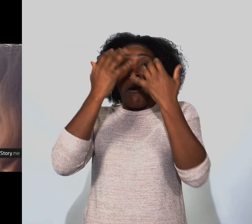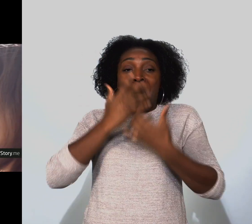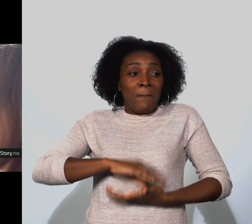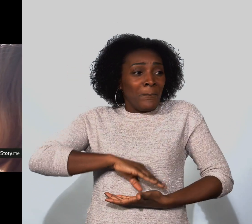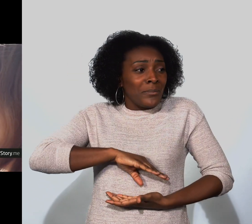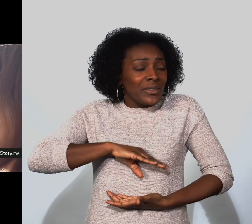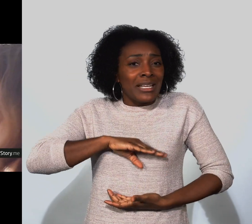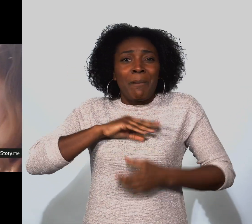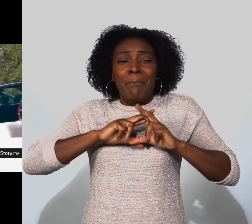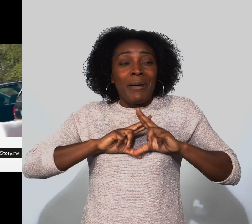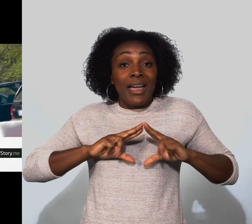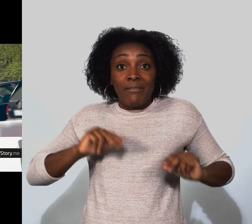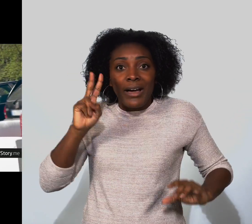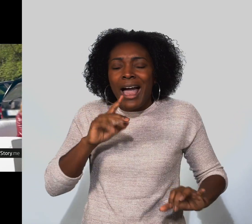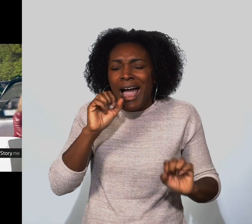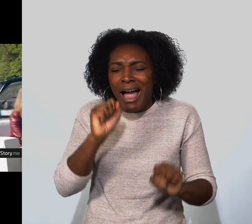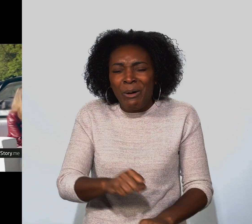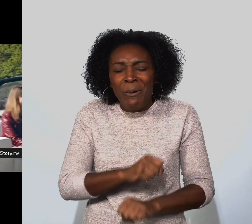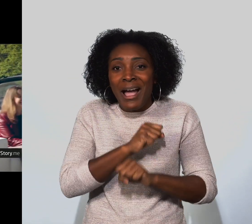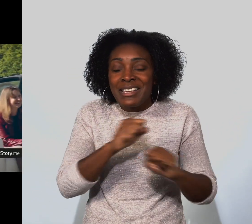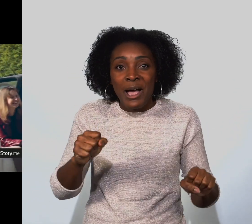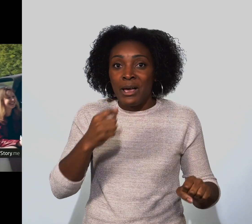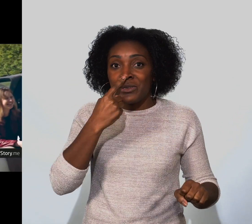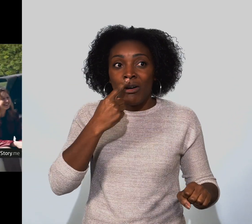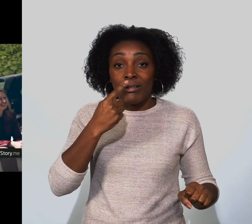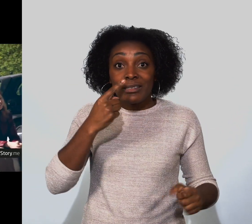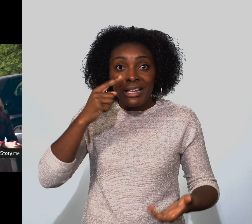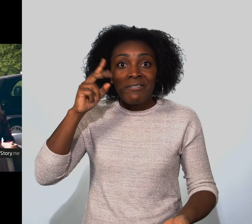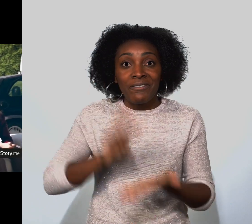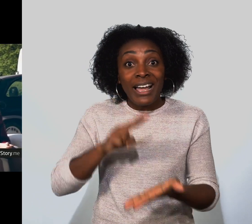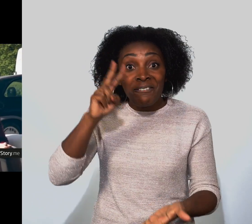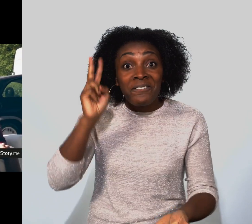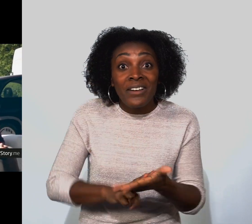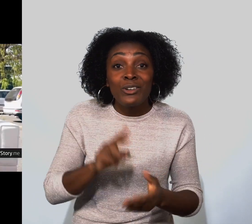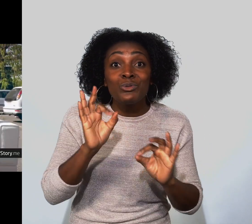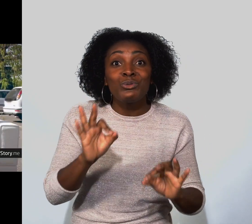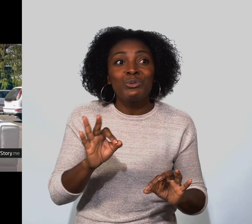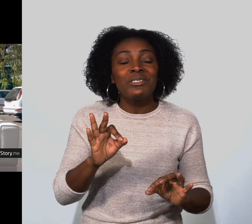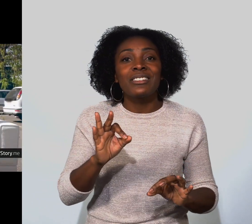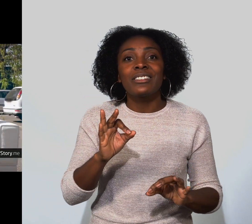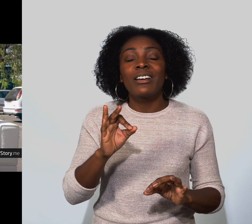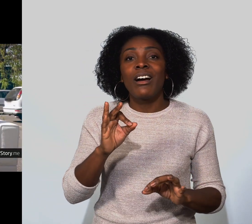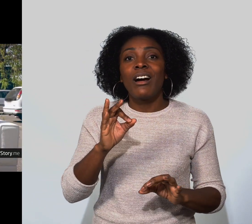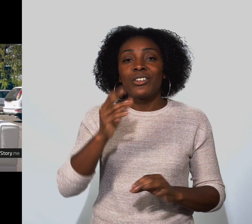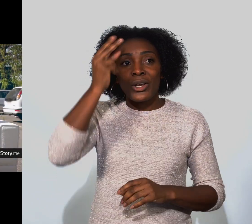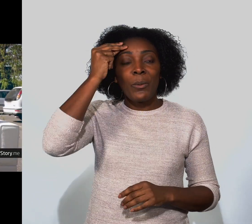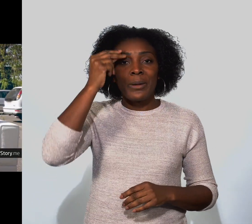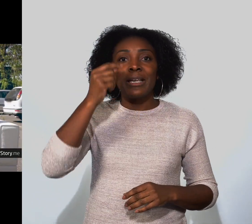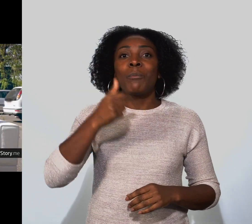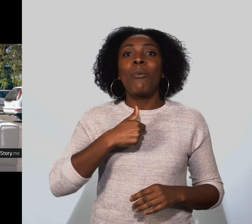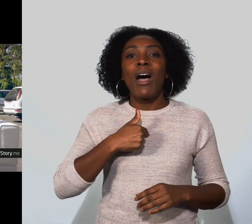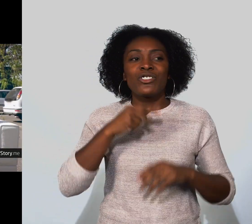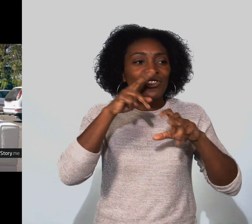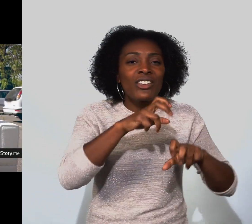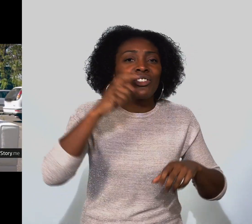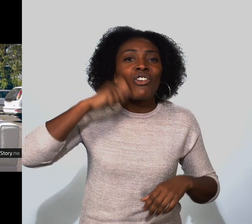remplir. Et c'était extraordinaire. Et là, je savais que c'était vrai, quoi. Et j'ai réalisé que j'avais cherché à